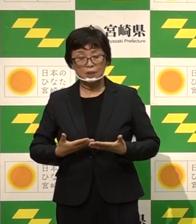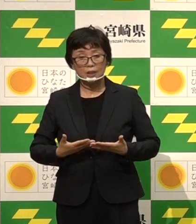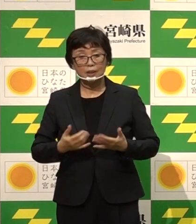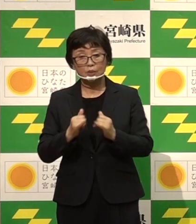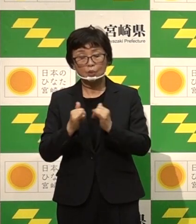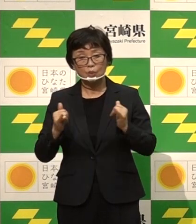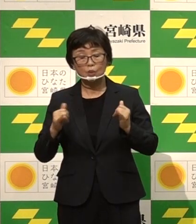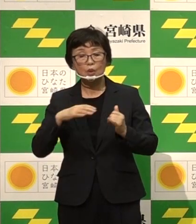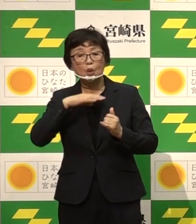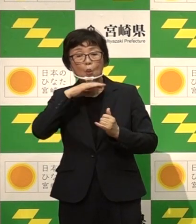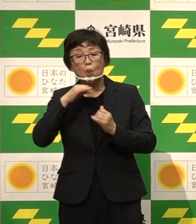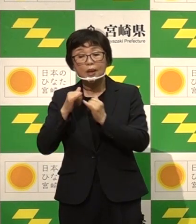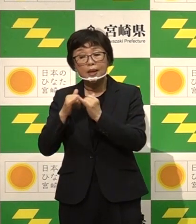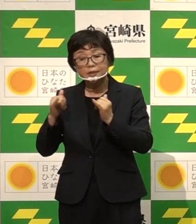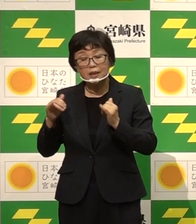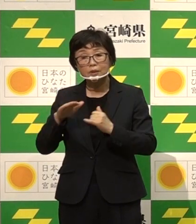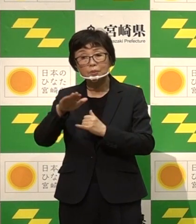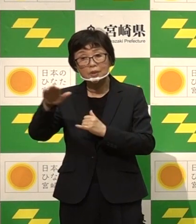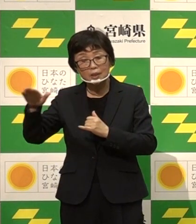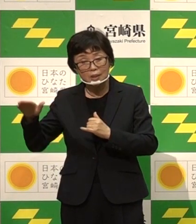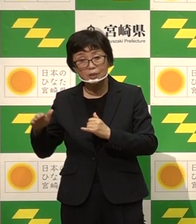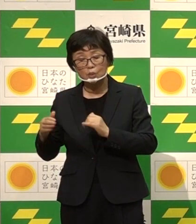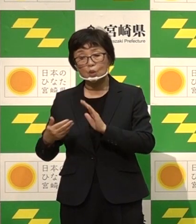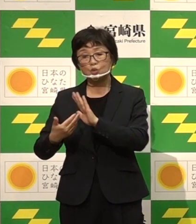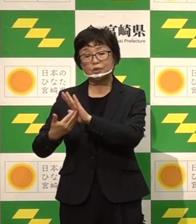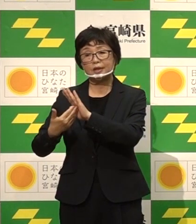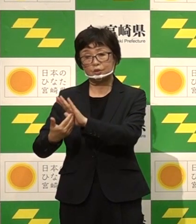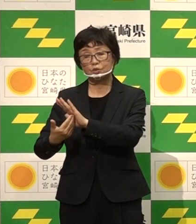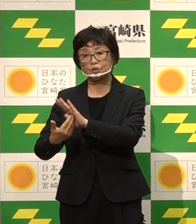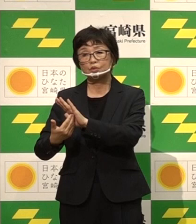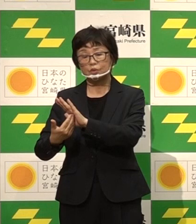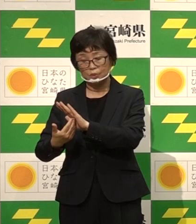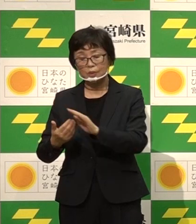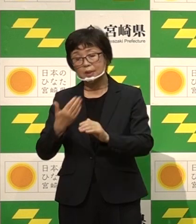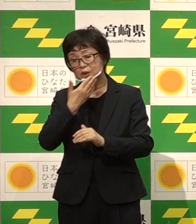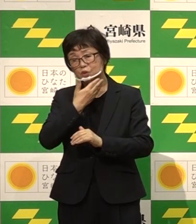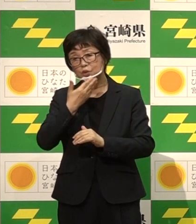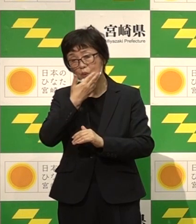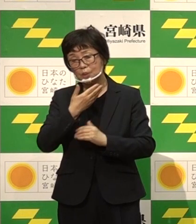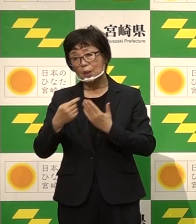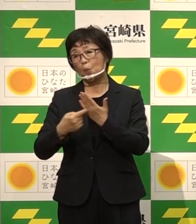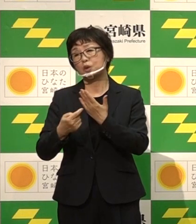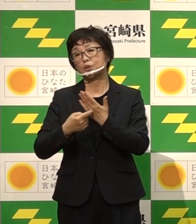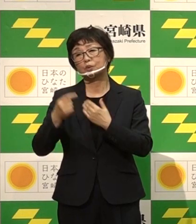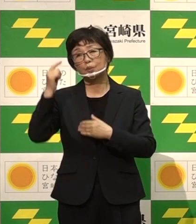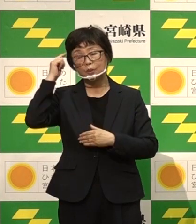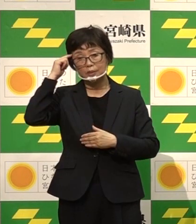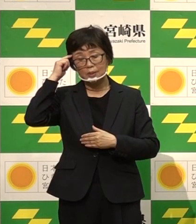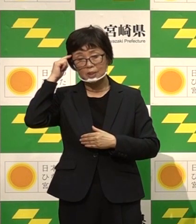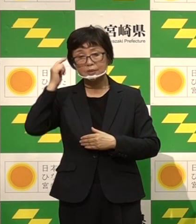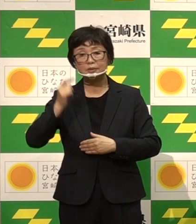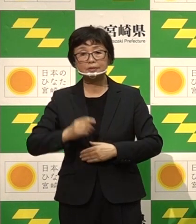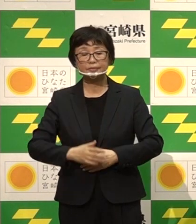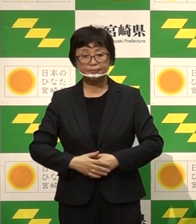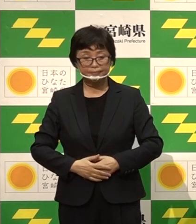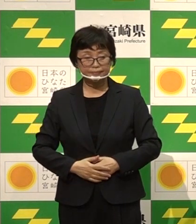い高齢者層への拡大を防いでいくというのが非常に重要なポイントであると考えております